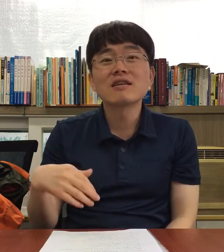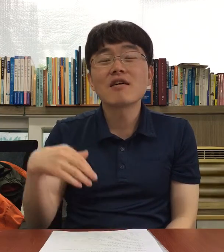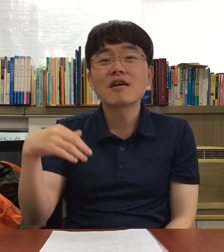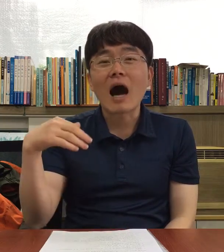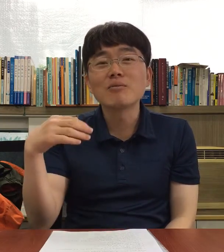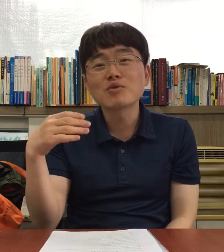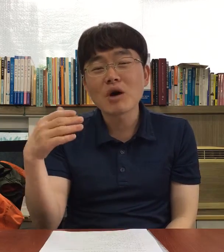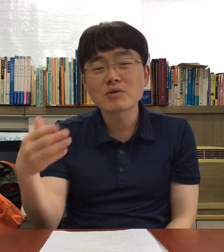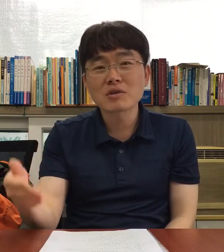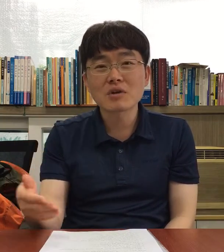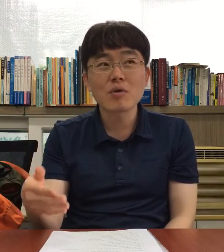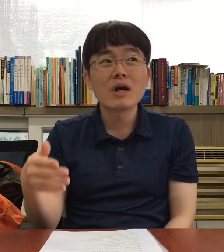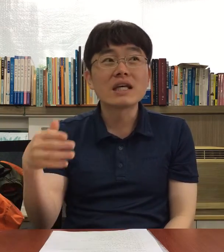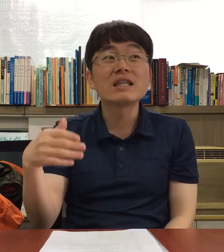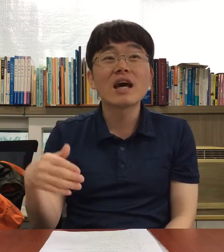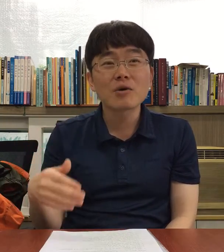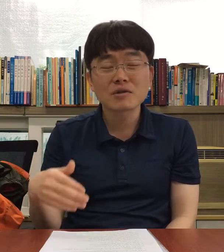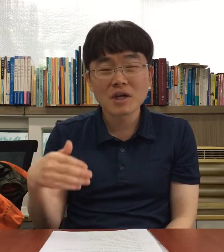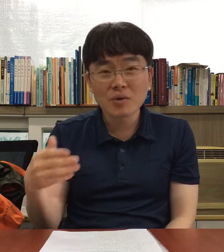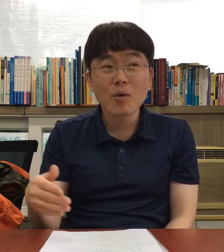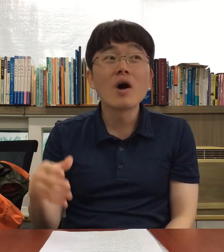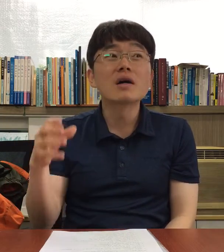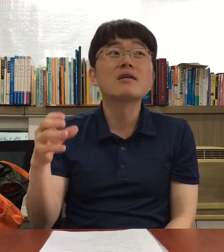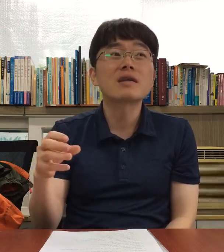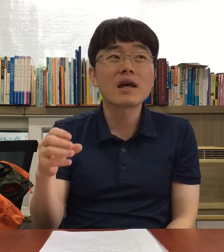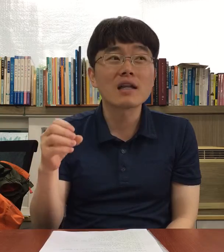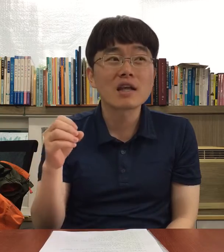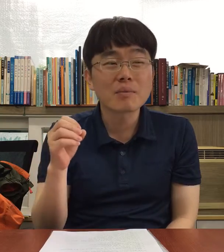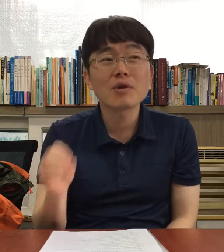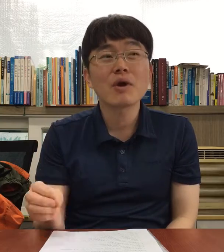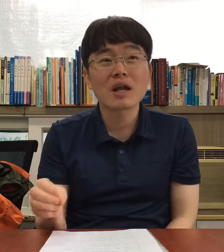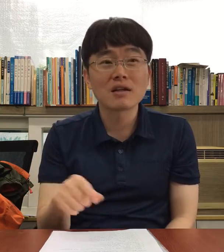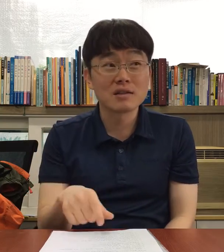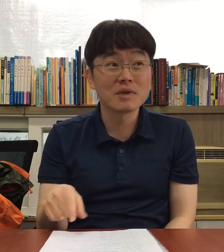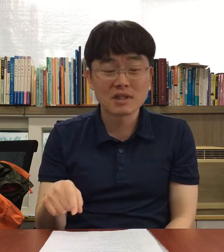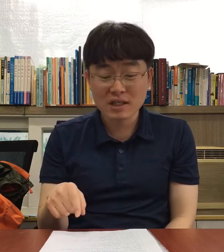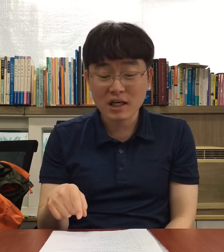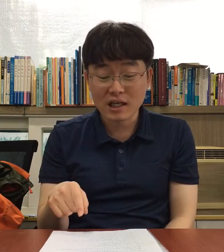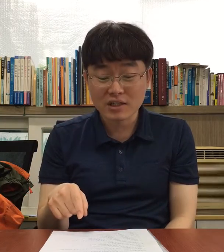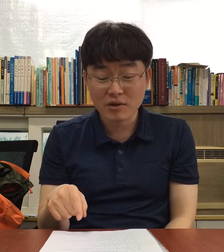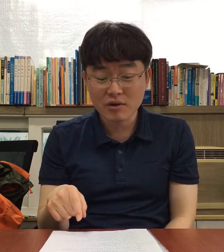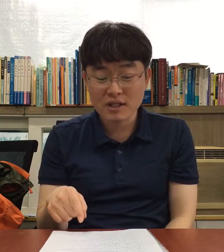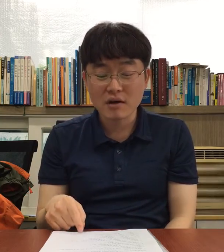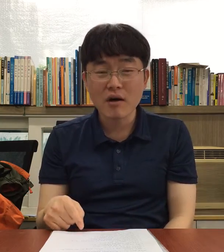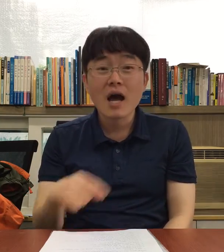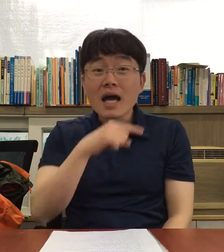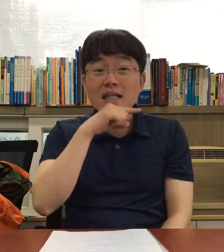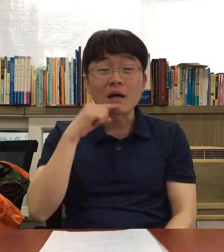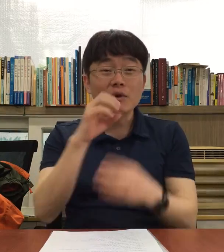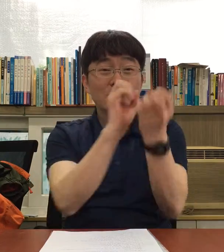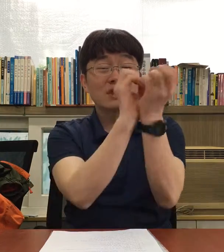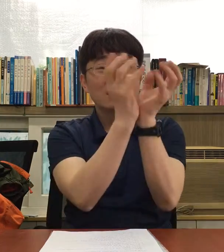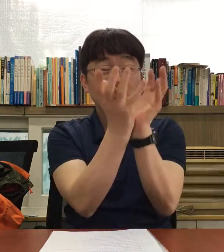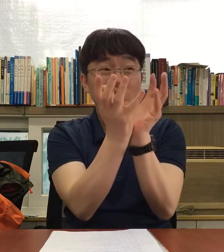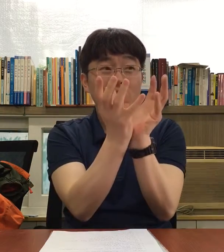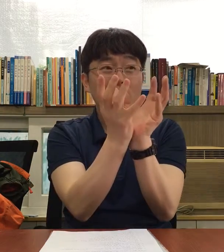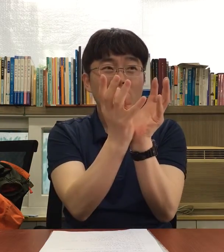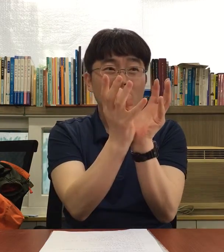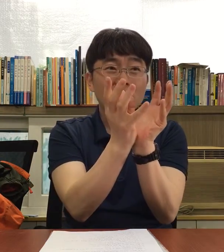걸 감수하고서라도 인내하고서라도 그렇게 하는 게 필요해라는 의미가 되겠죠. 그래서 장미꽃을